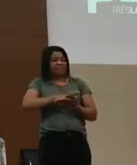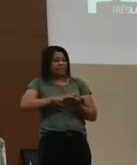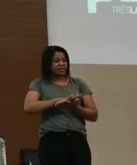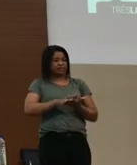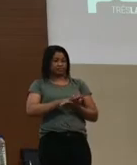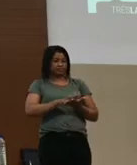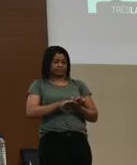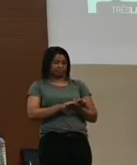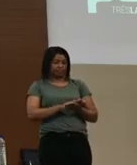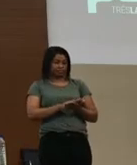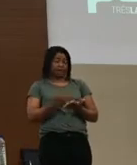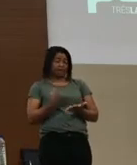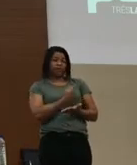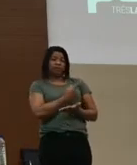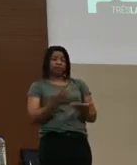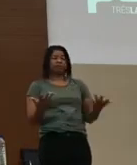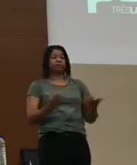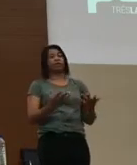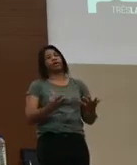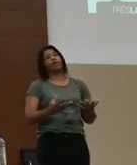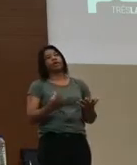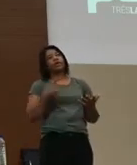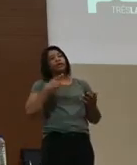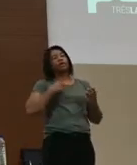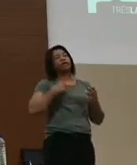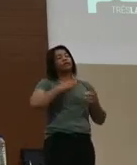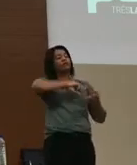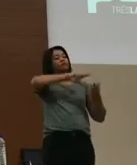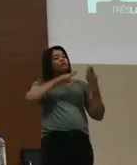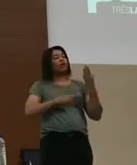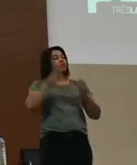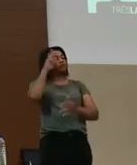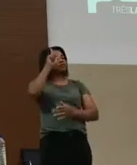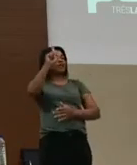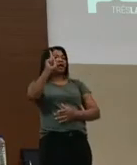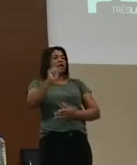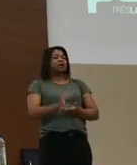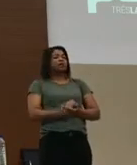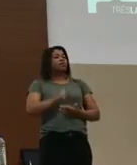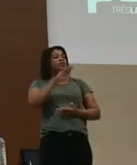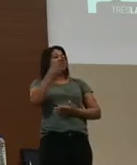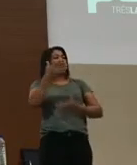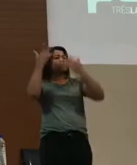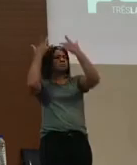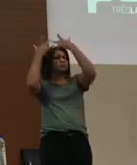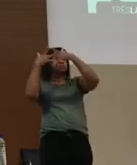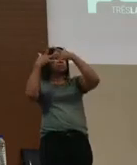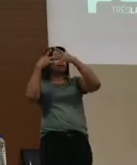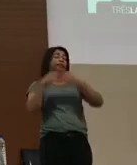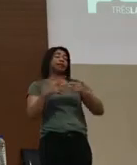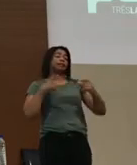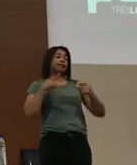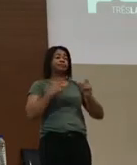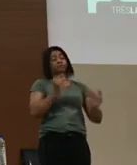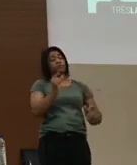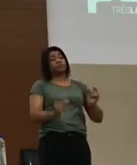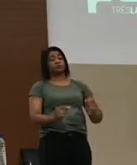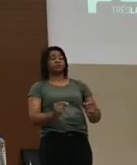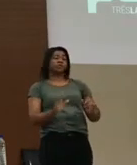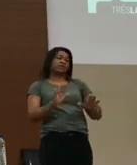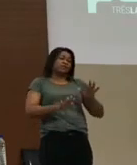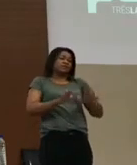os grandes líderes que a gente destaca ao longo da história, qualquer um que você pensar, homens que realmente merecem o reconhecimento,